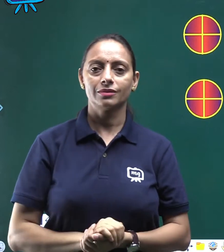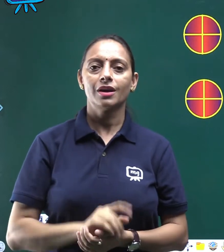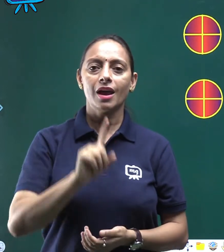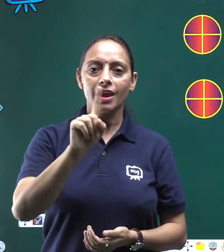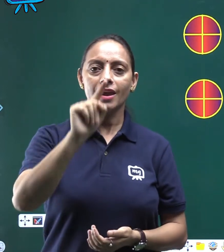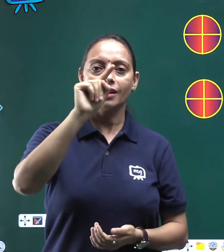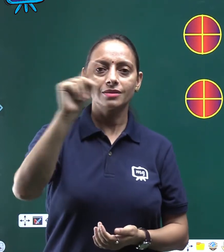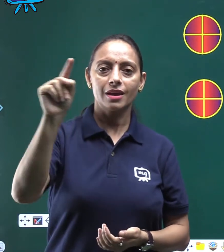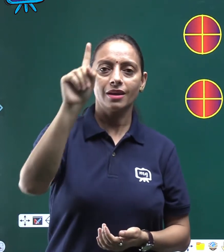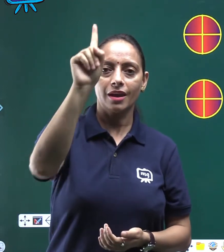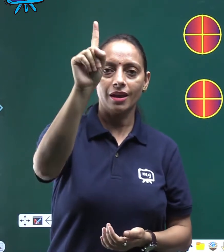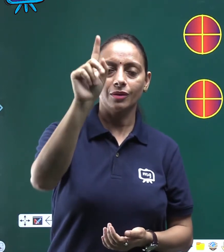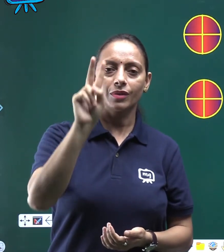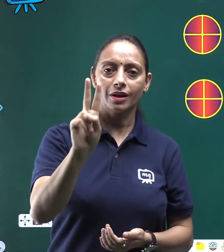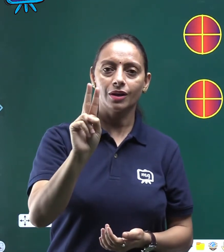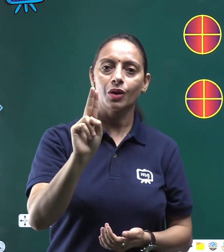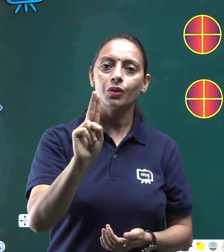1/2।